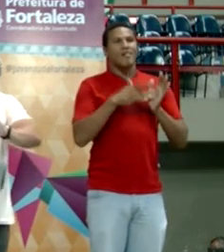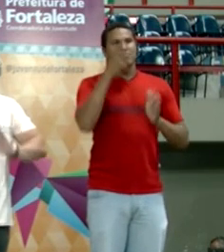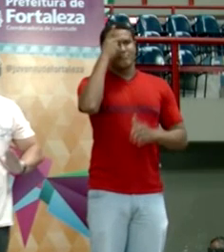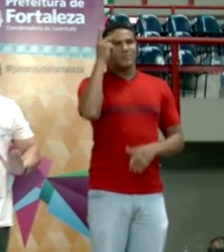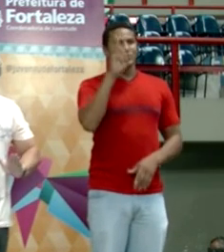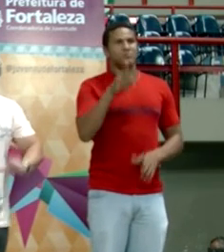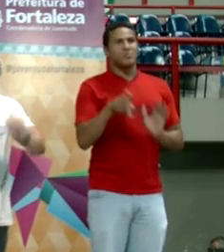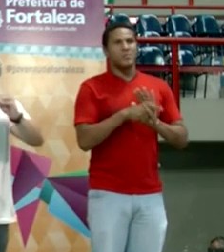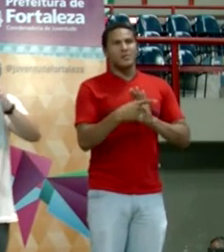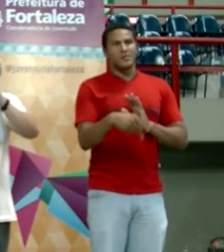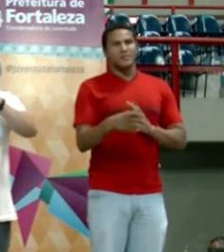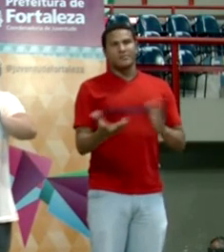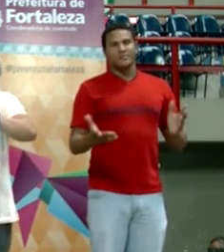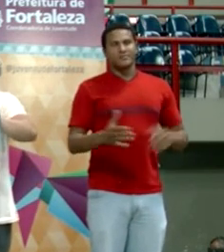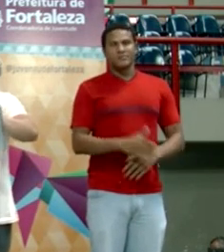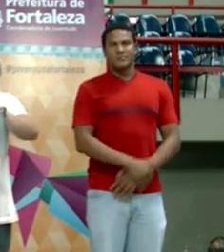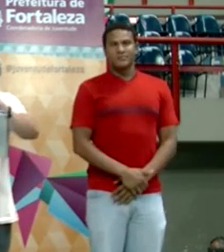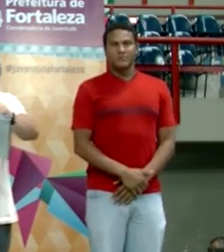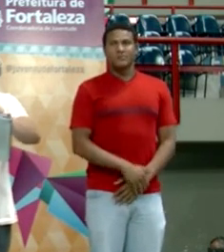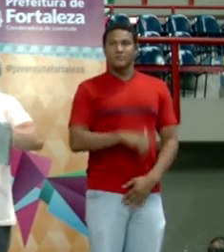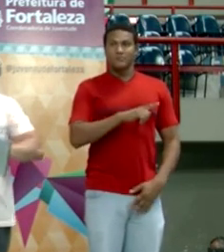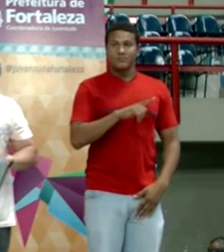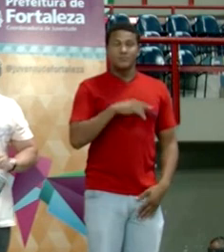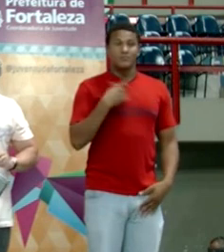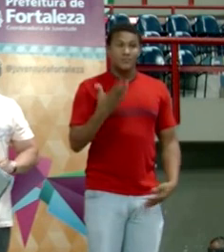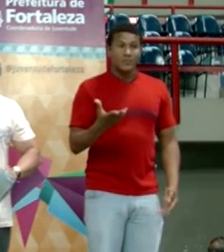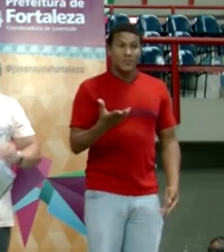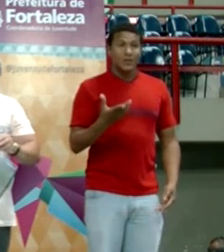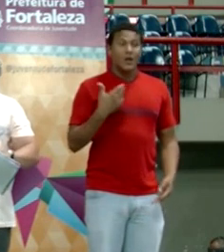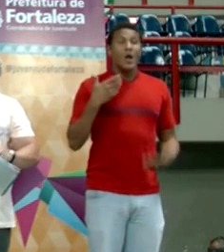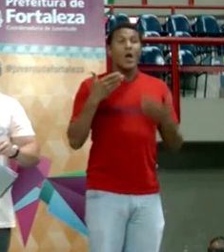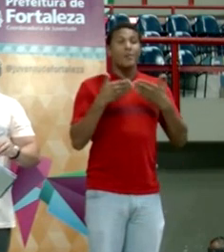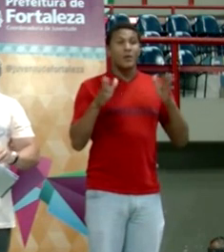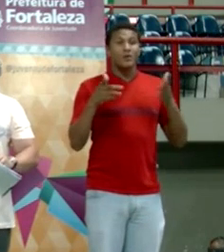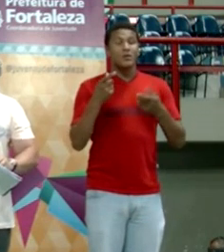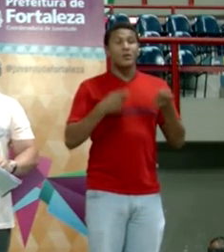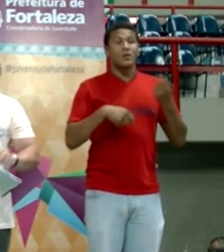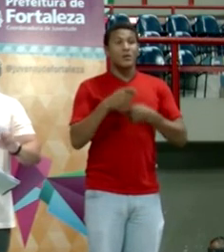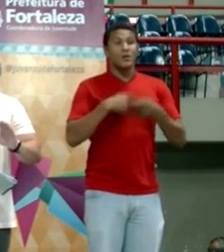É da política. E a abertura econômica, como é o nome?